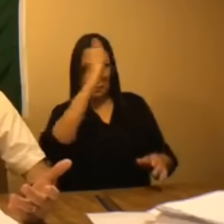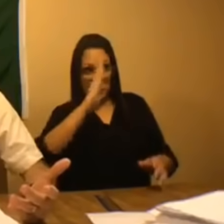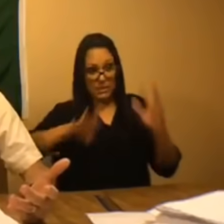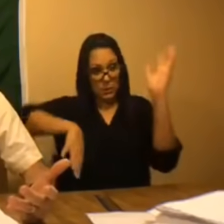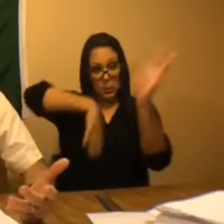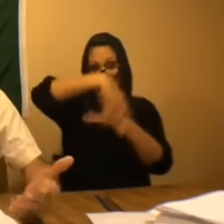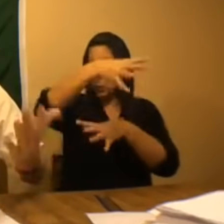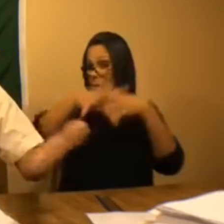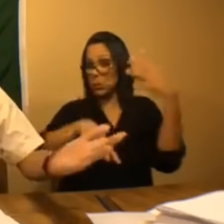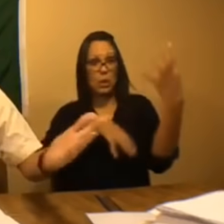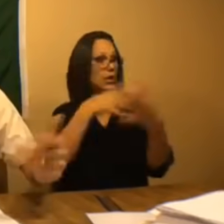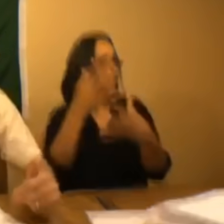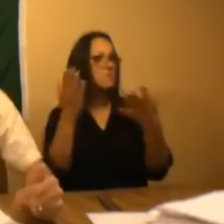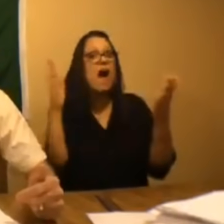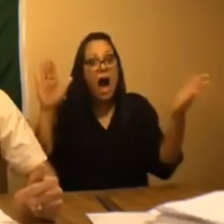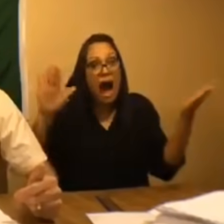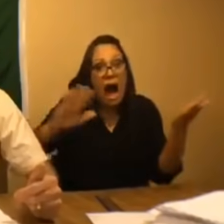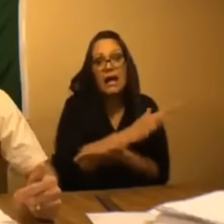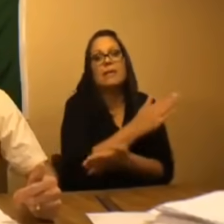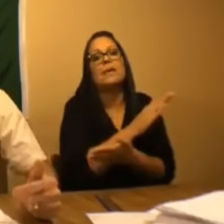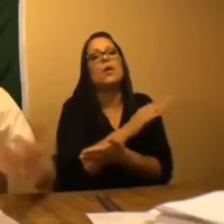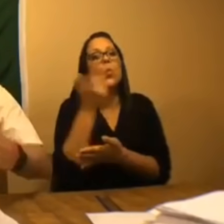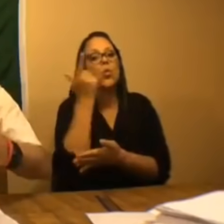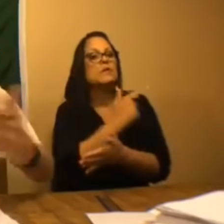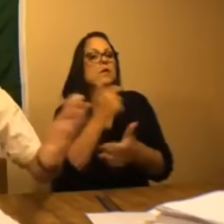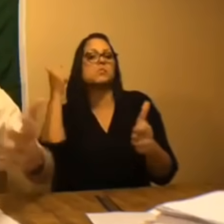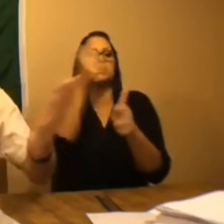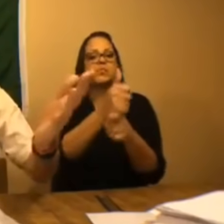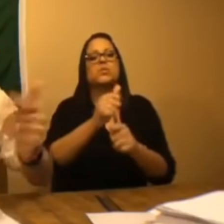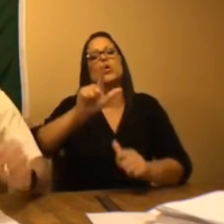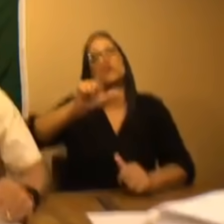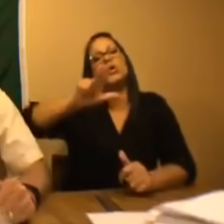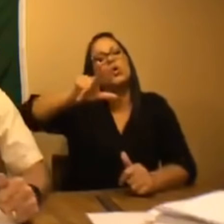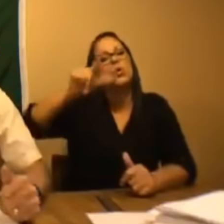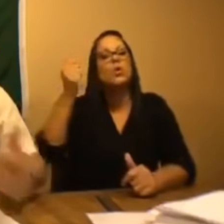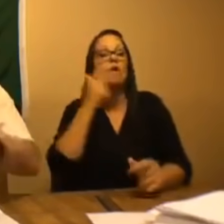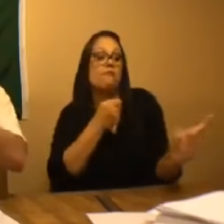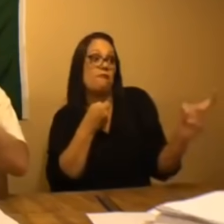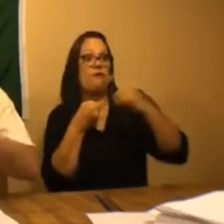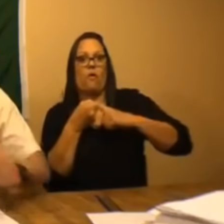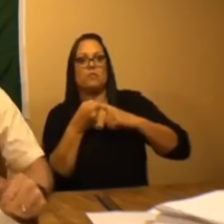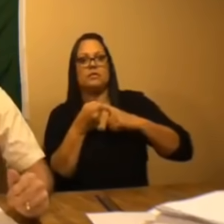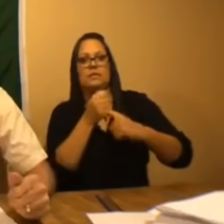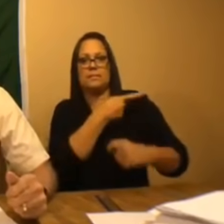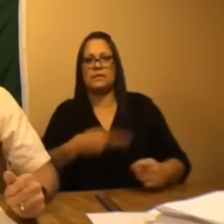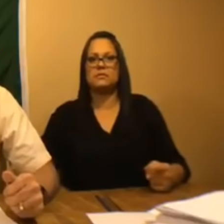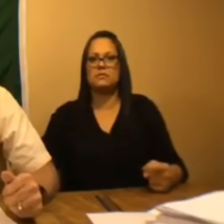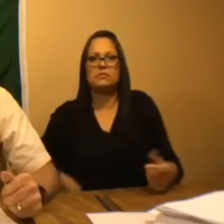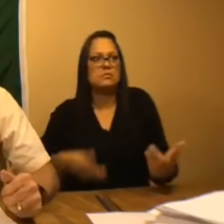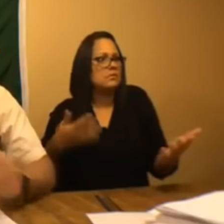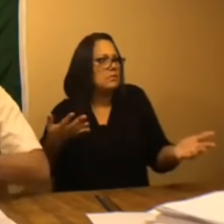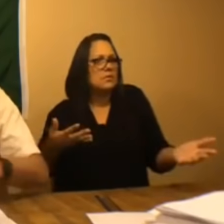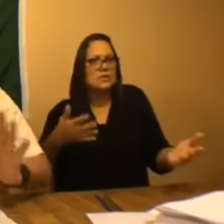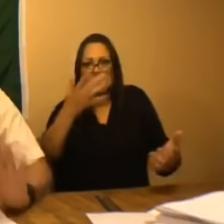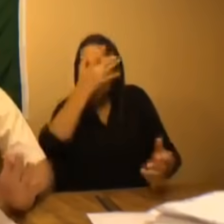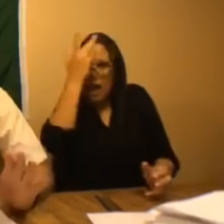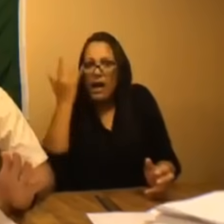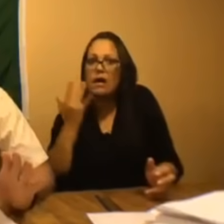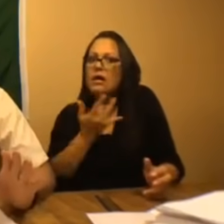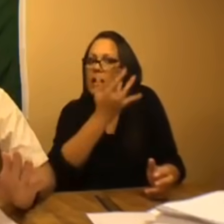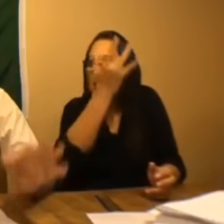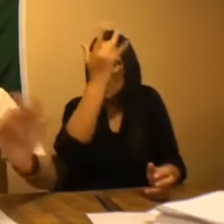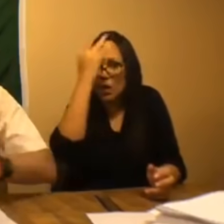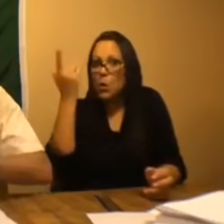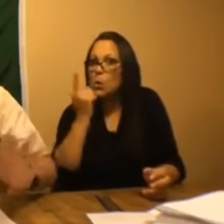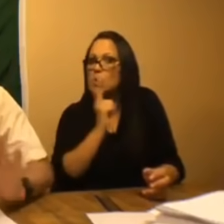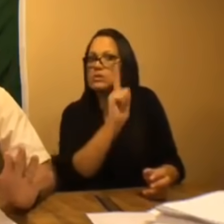presidente. O que, que nós queremos? O que, que vai acontecer com a economia brasileira se esse cara, porventura, chegue lá? Só pode chegar pela